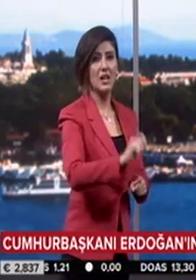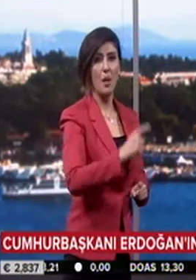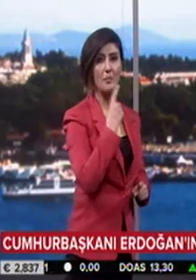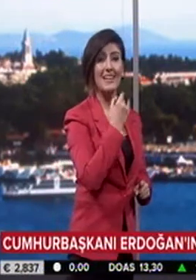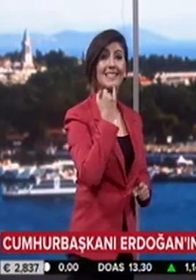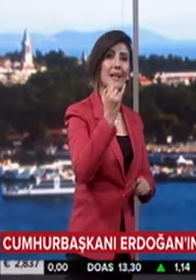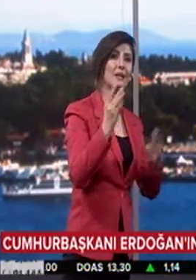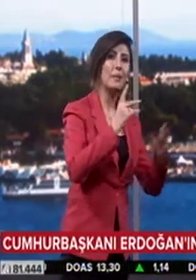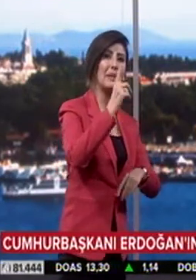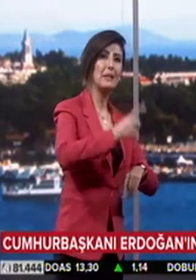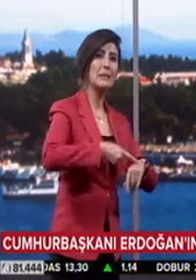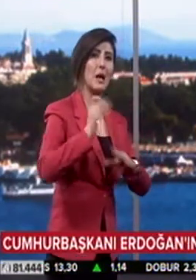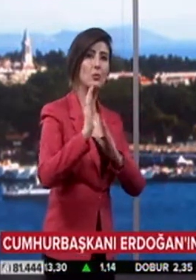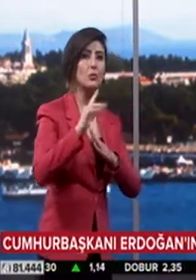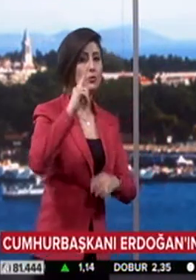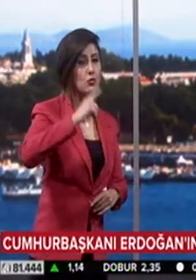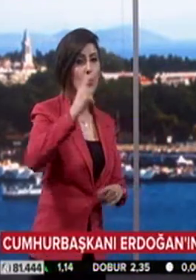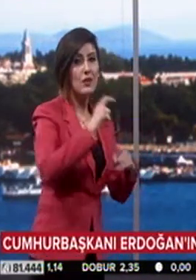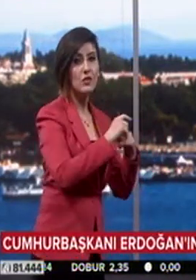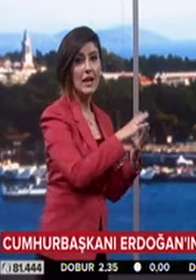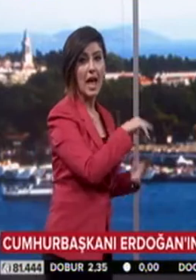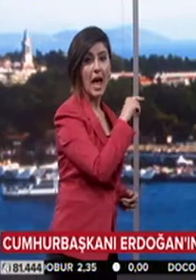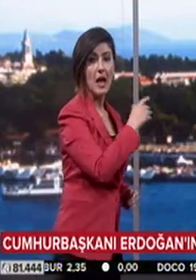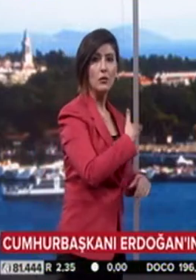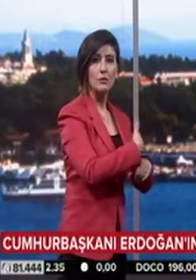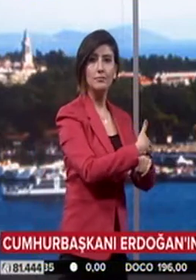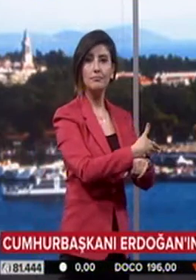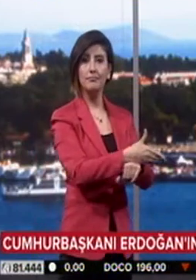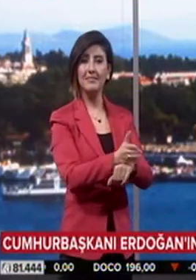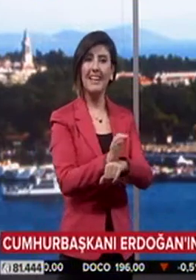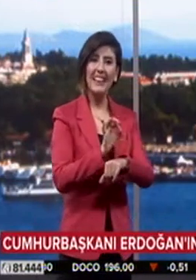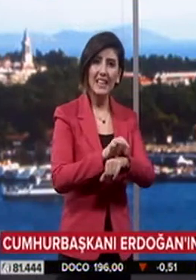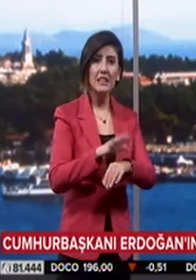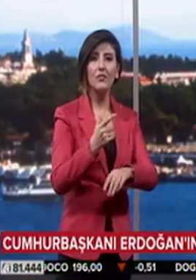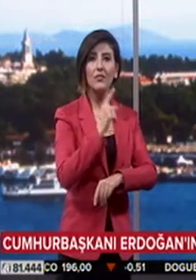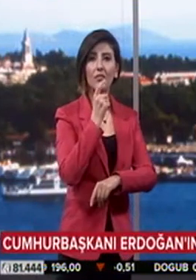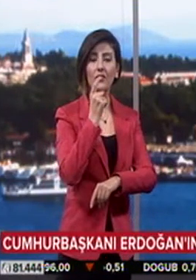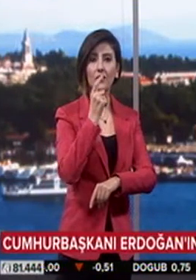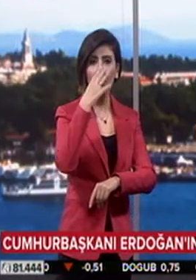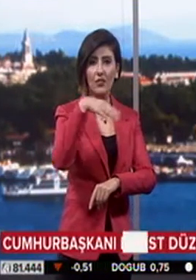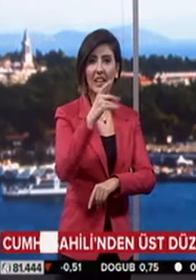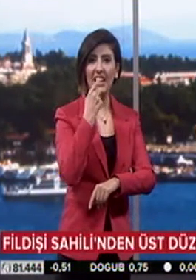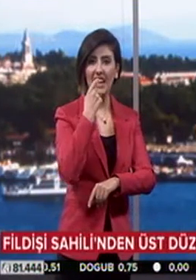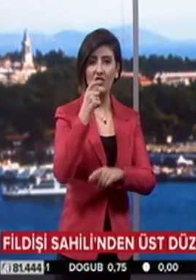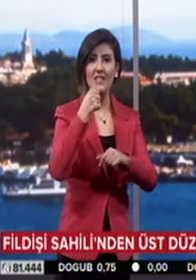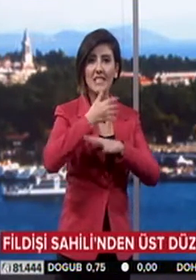Ziyaret yaklaşık bir saat sürdü. Cumhurbaşkanı Erdoğan ilerleyen dakikalardaysa Fildişi Sahili Cumhuriyeti